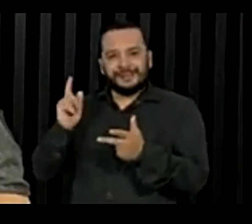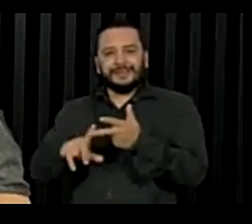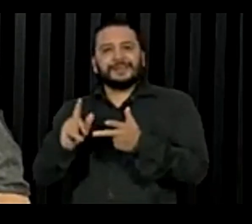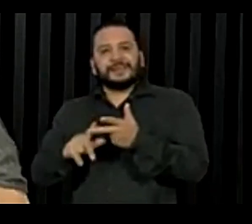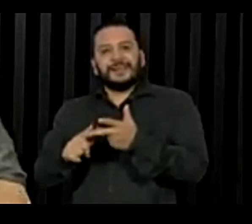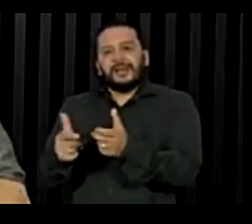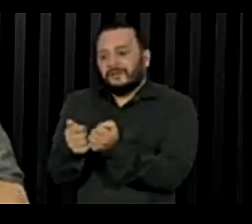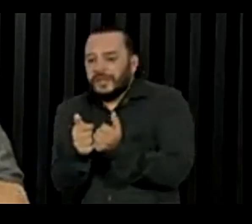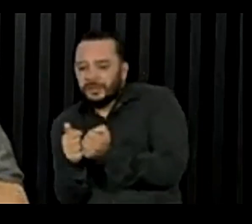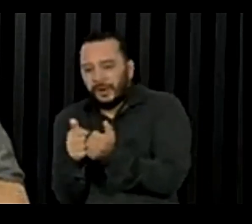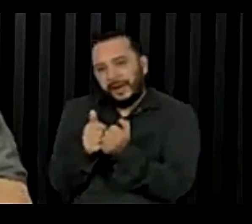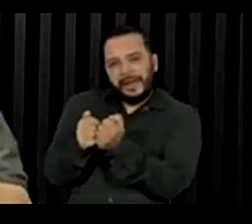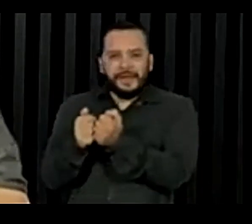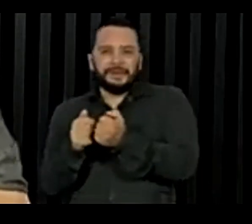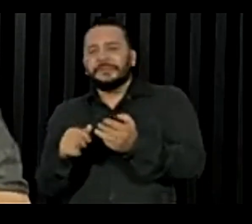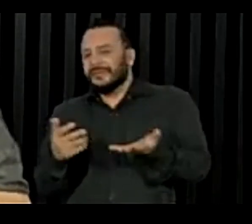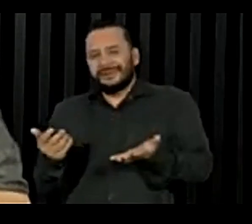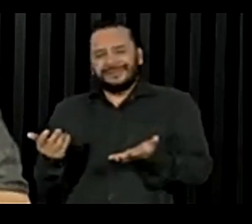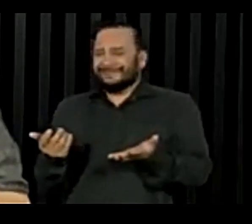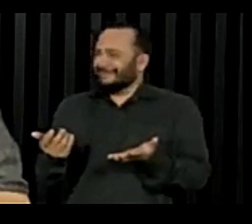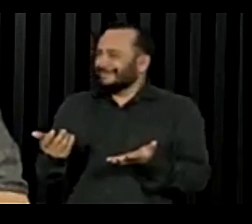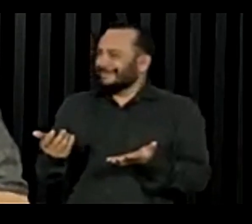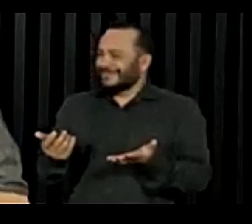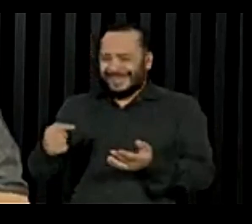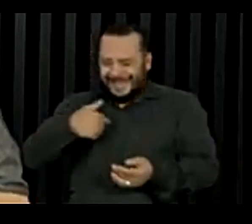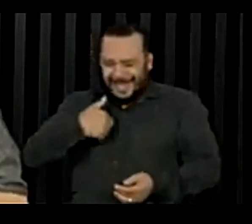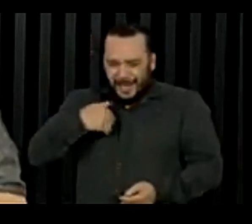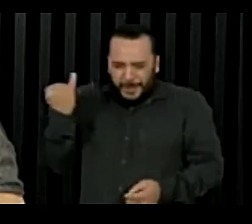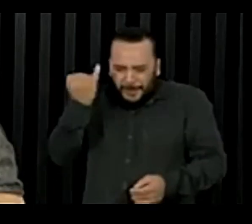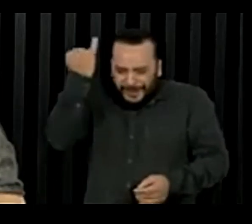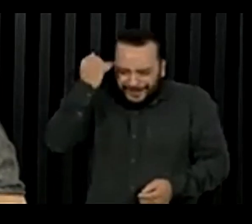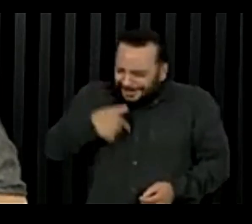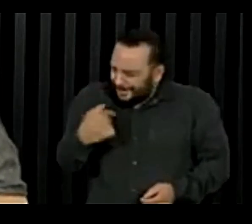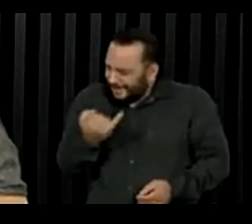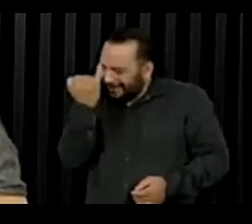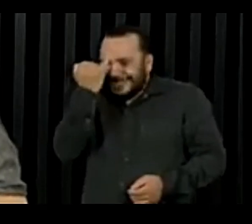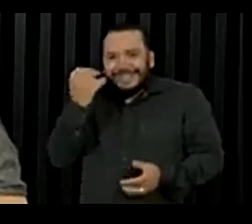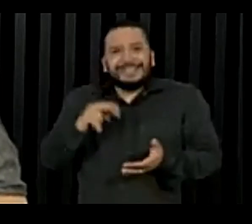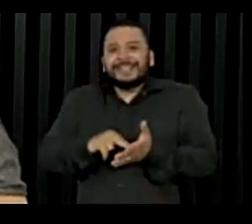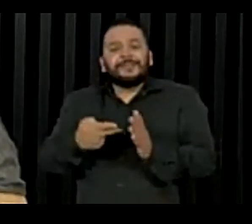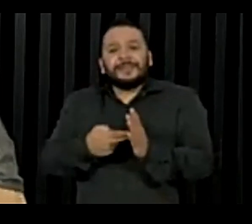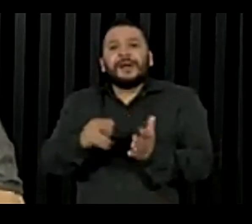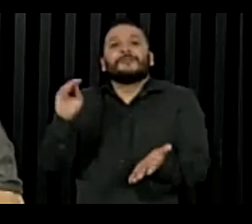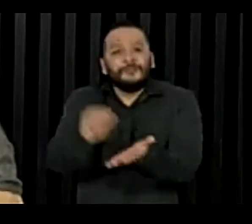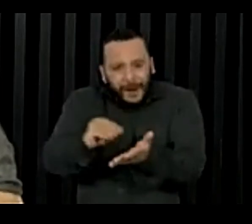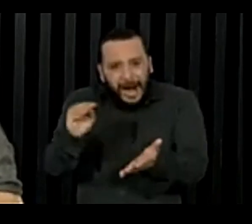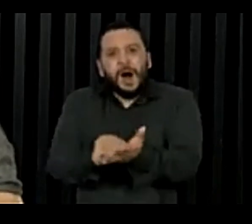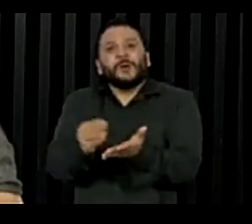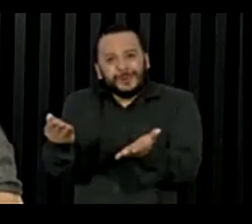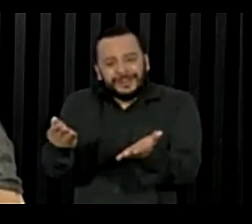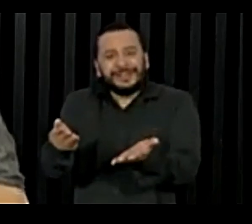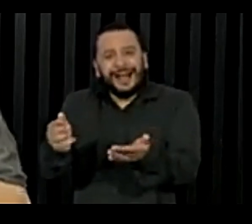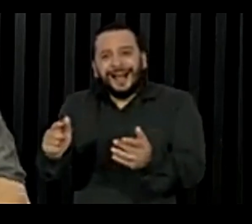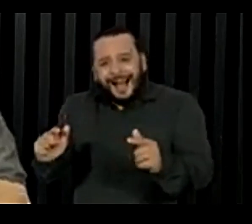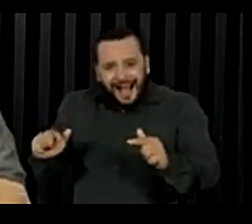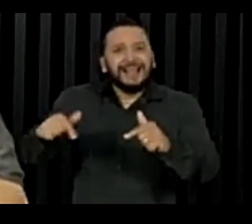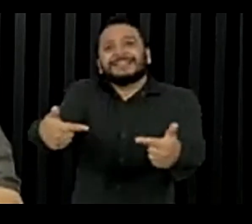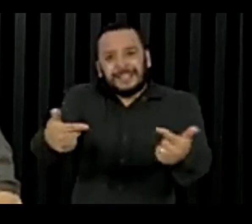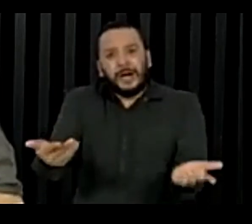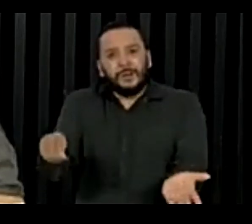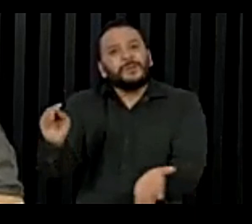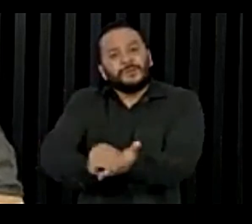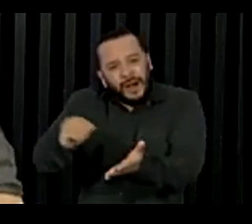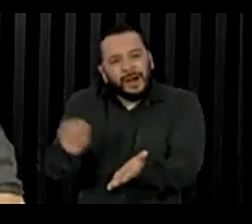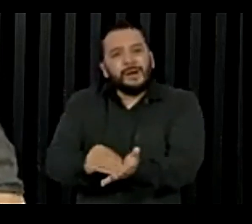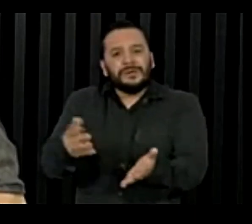referência política no Twitter, isso é um sinal claro de carência de posicionamento